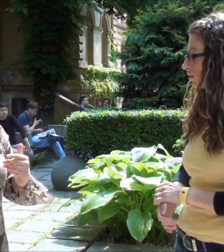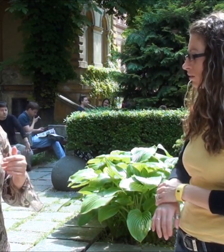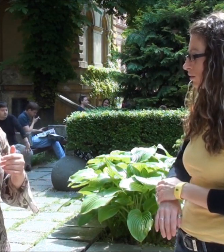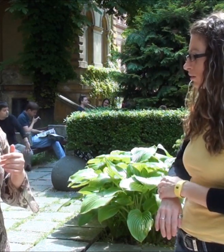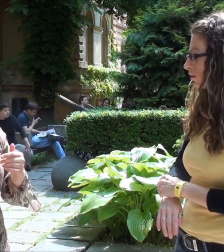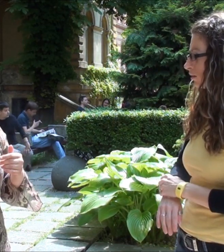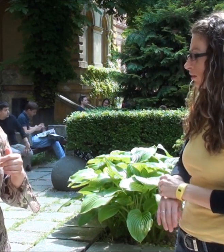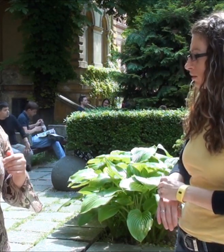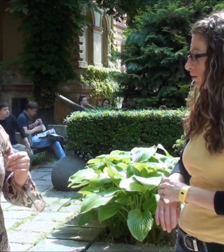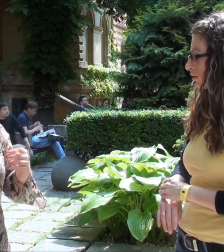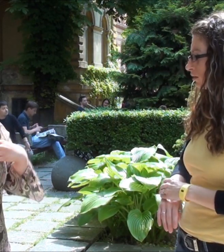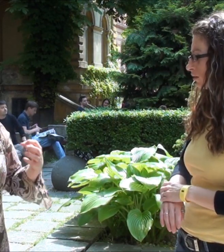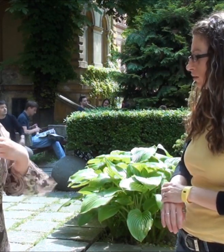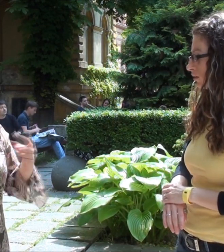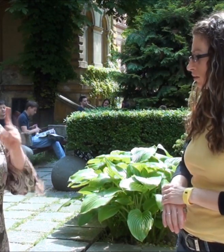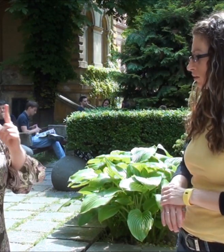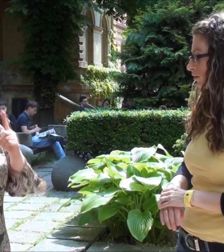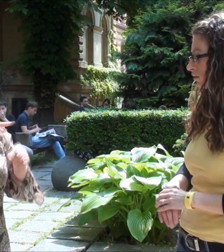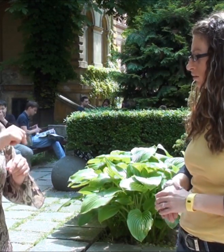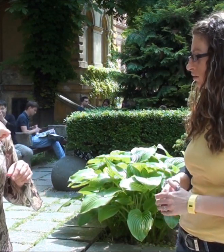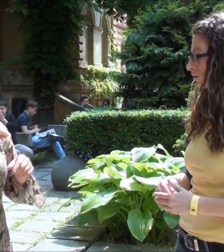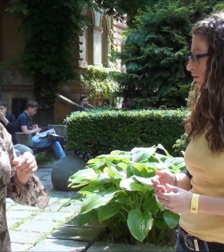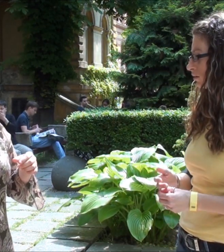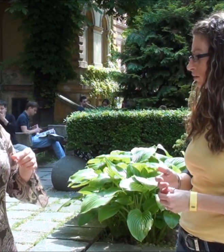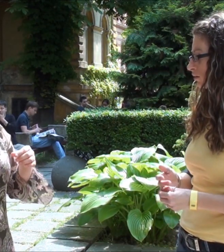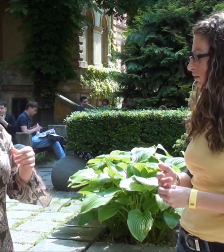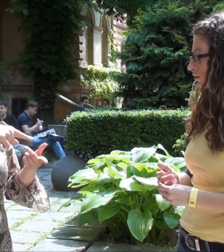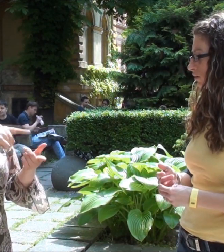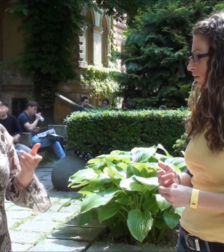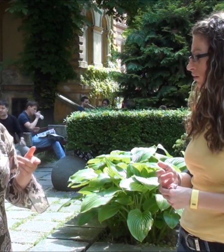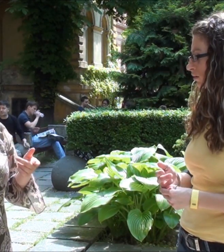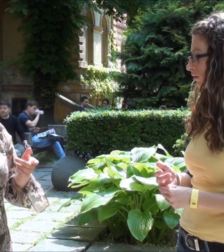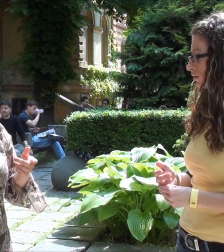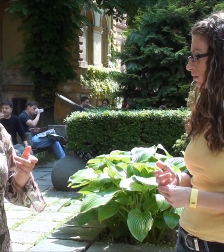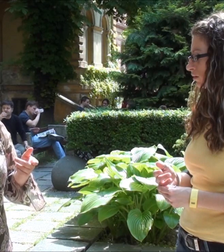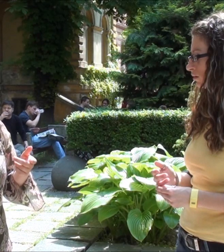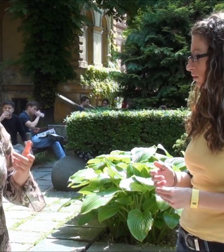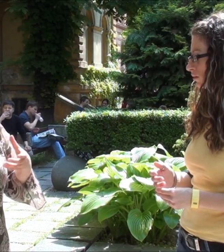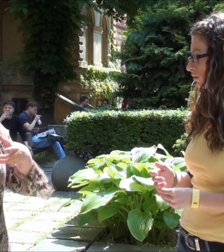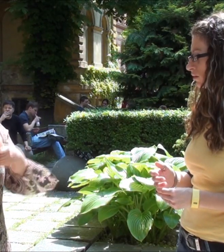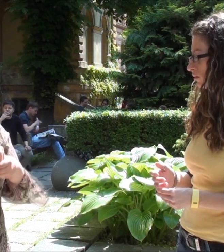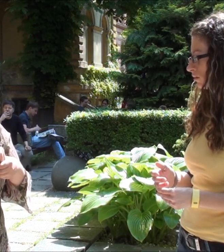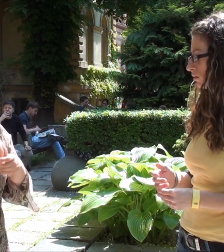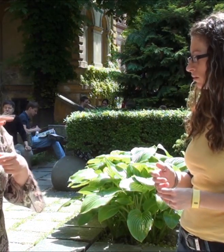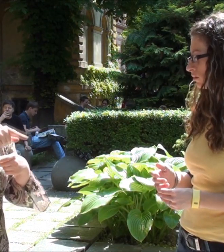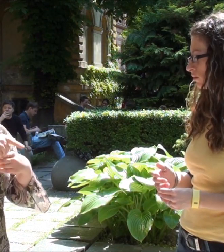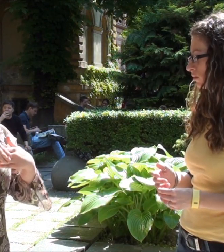egyedüli szuperhallgató a hallgatótársa hogyan bzonyultak